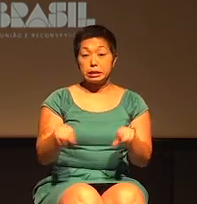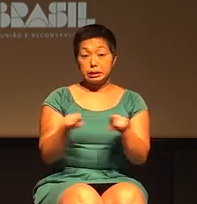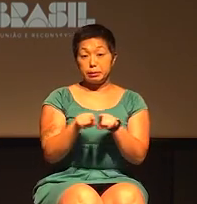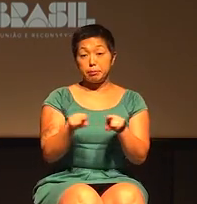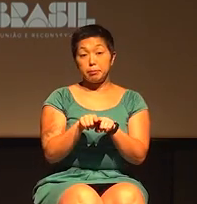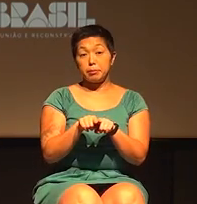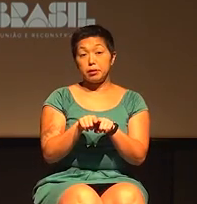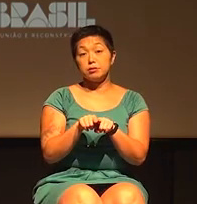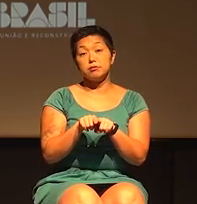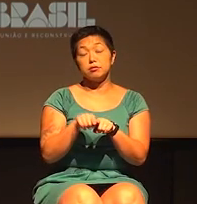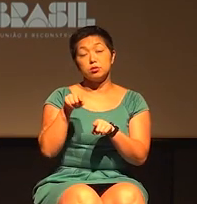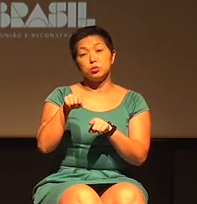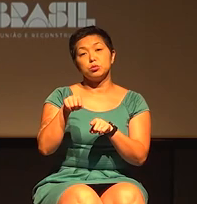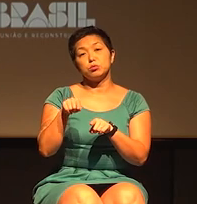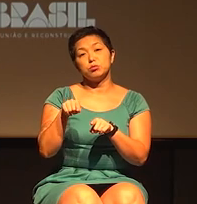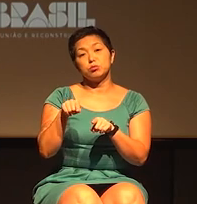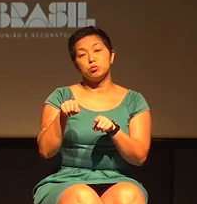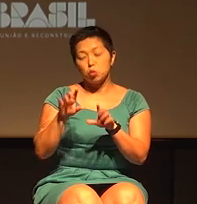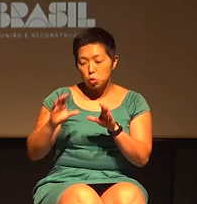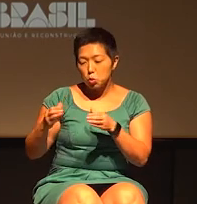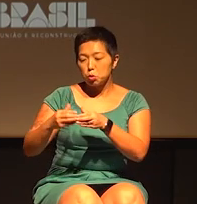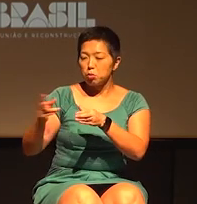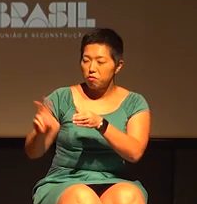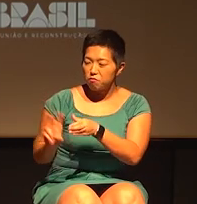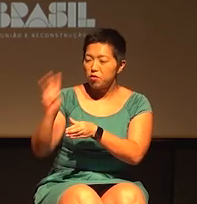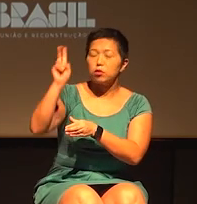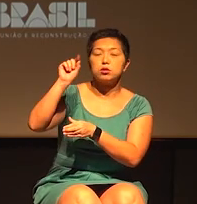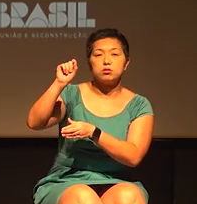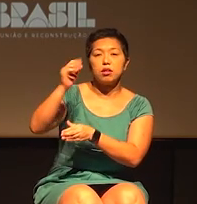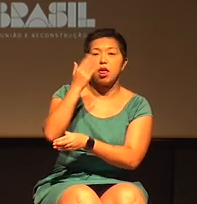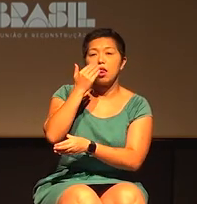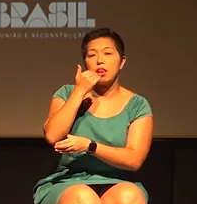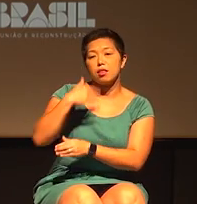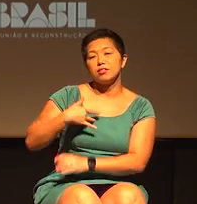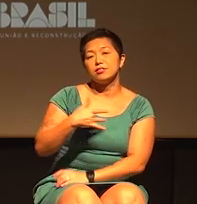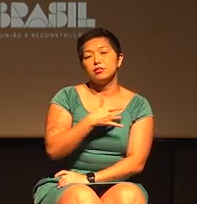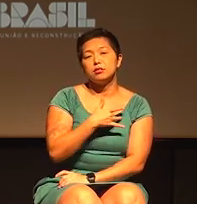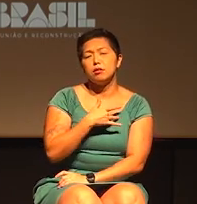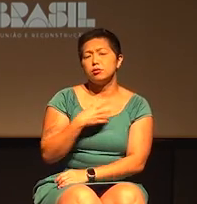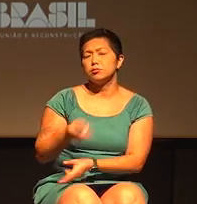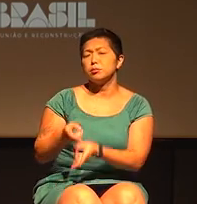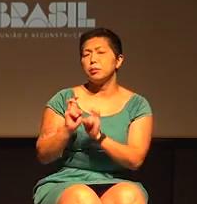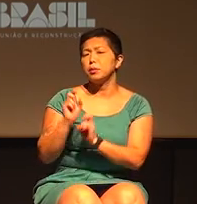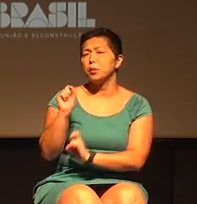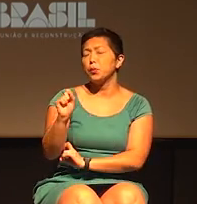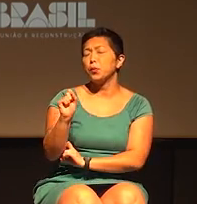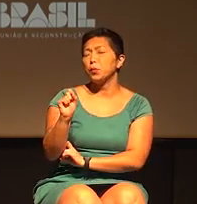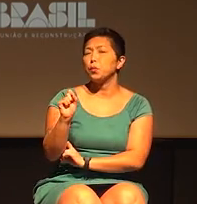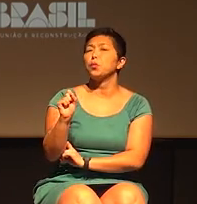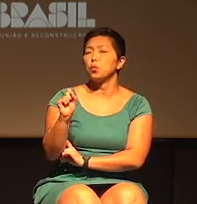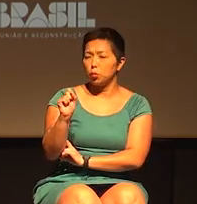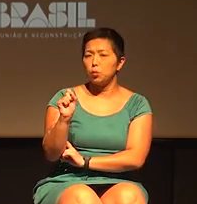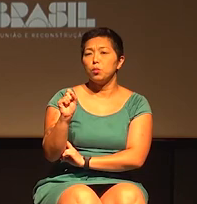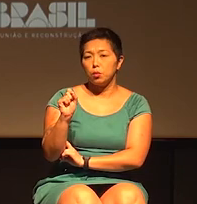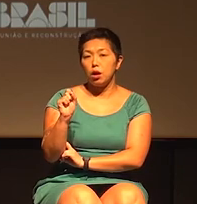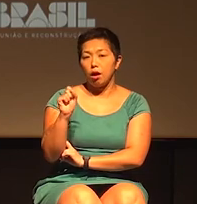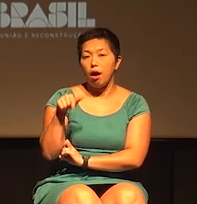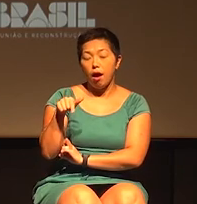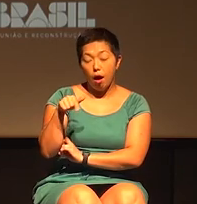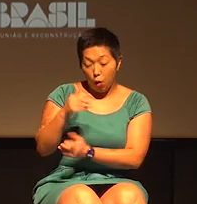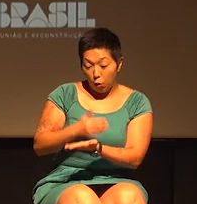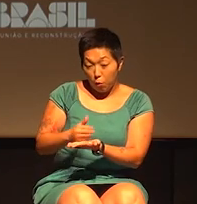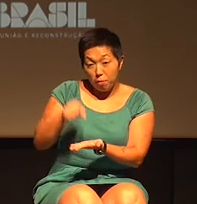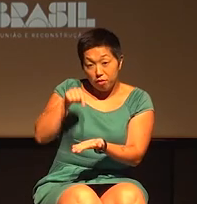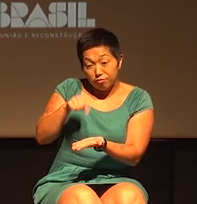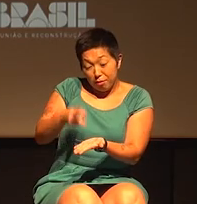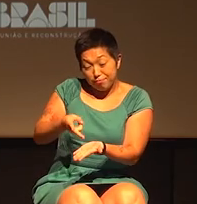segmento que valoriza a alimentação saudável e aí a gente falou opa a gente o que a gente a nossa Gênese tá tá aqui ó